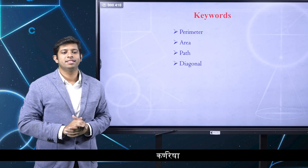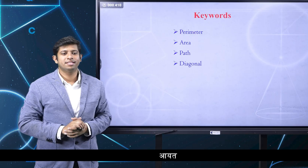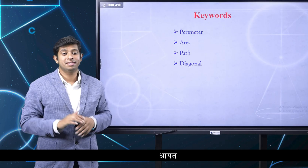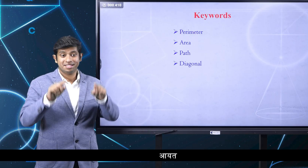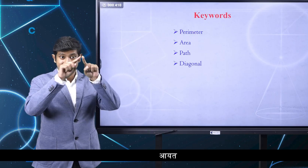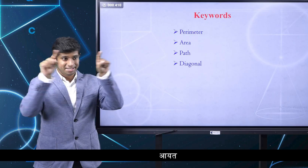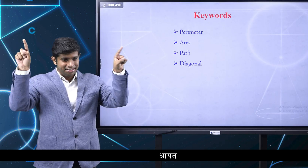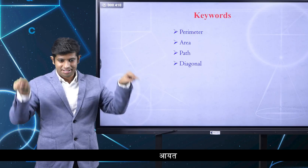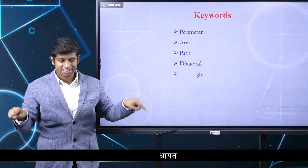आयत,